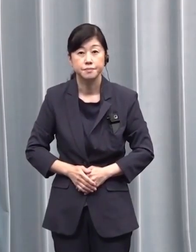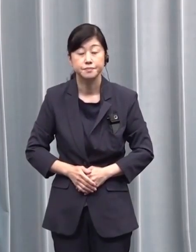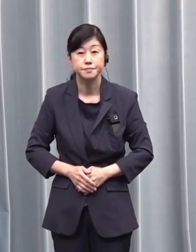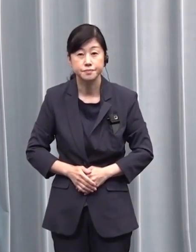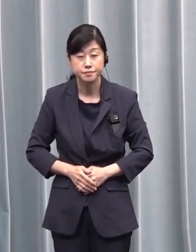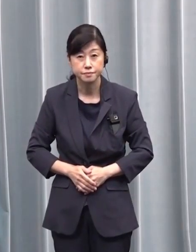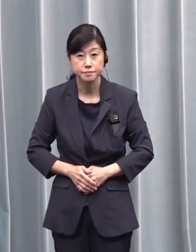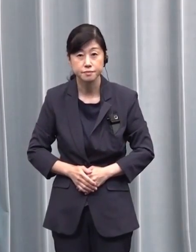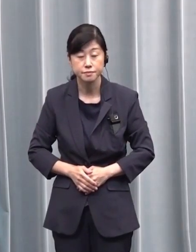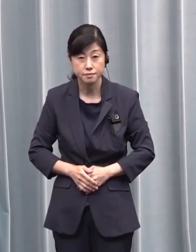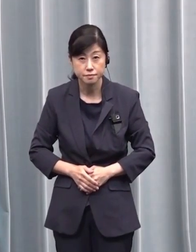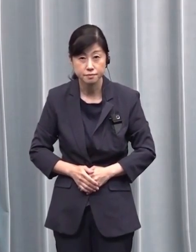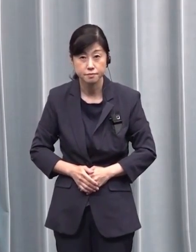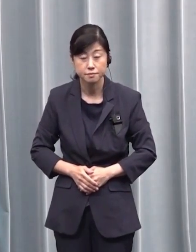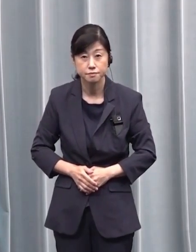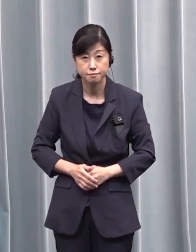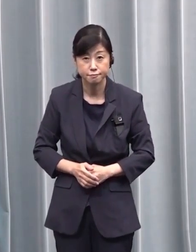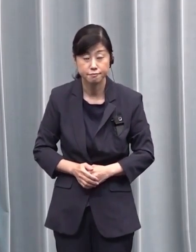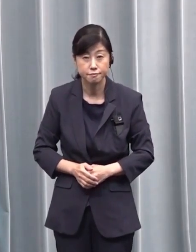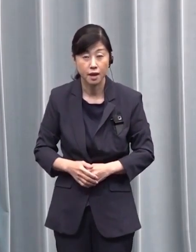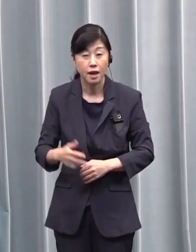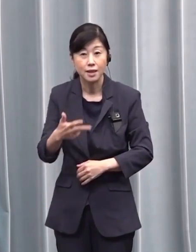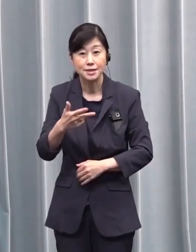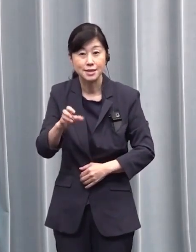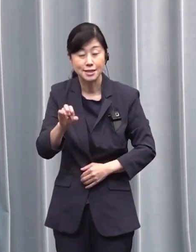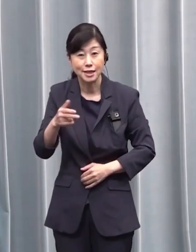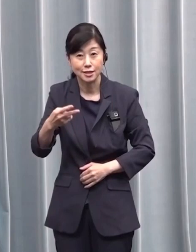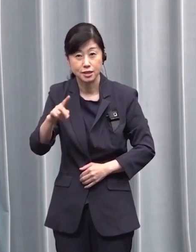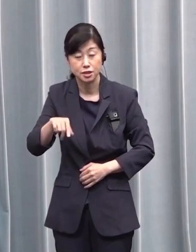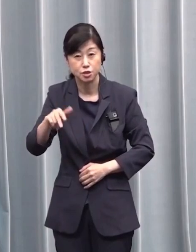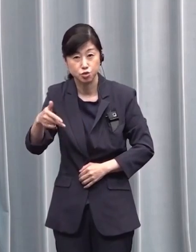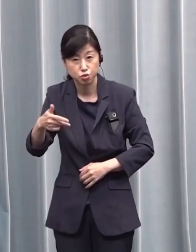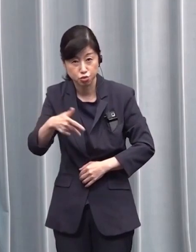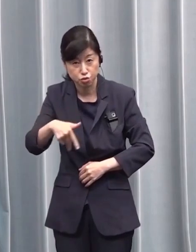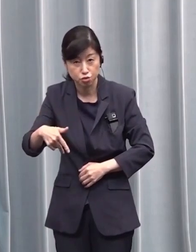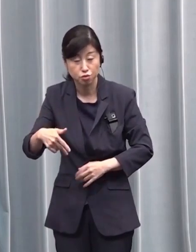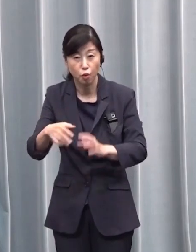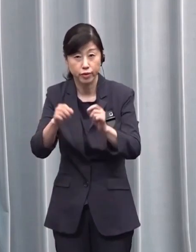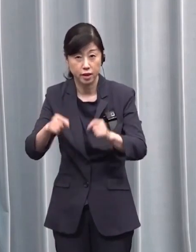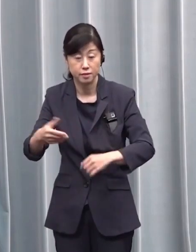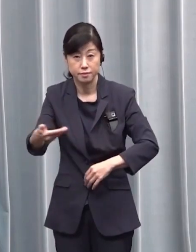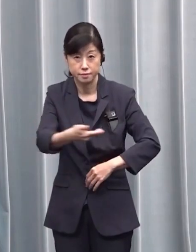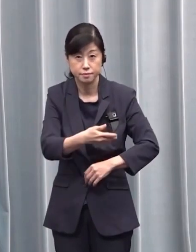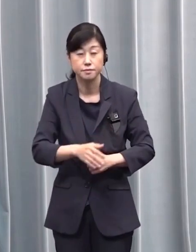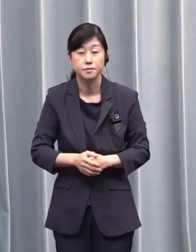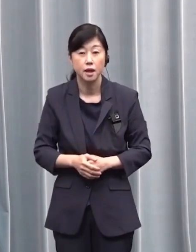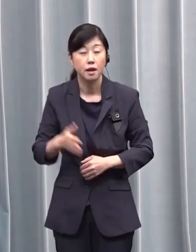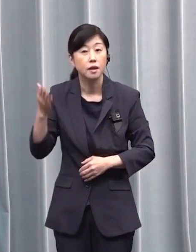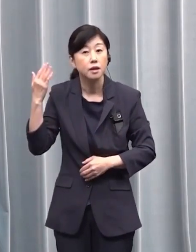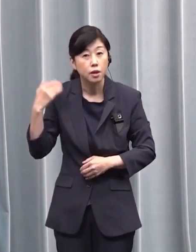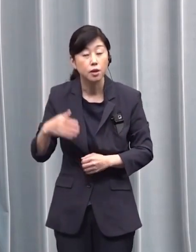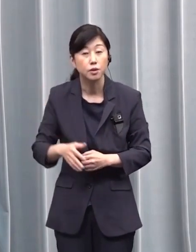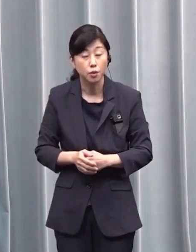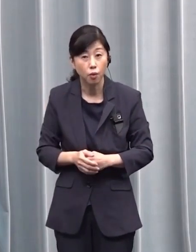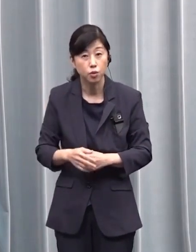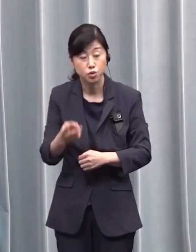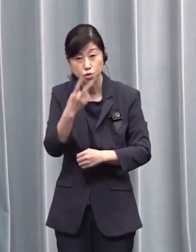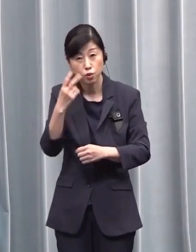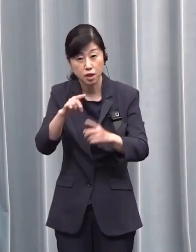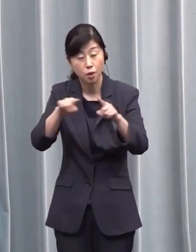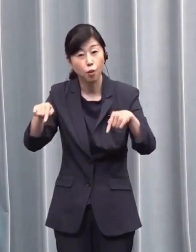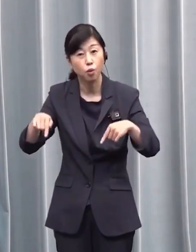ジャニーズ問題でお聞きします。先週再発防止委員会再発防止対策チームが調査報告書をまとめま